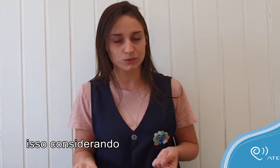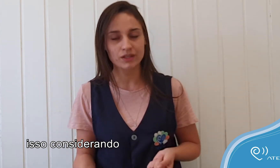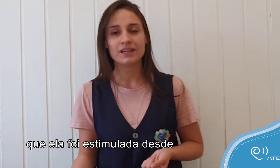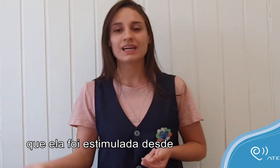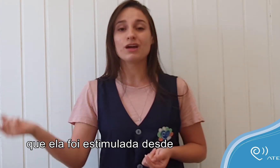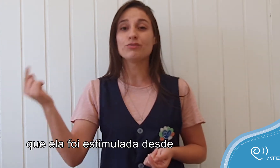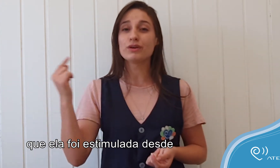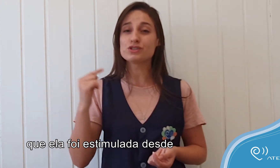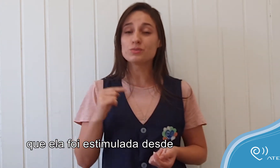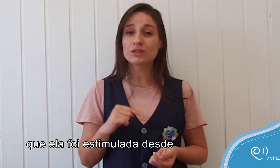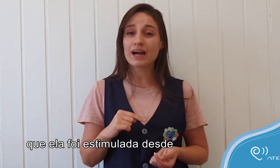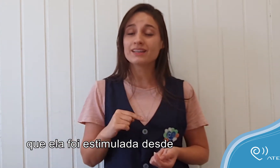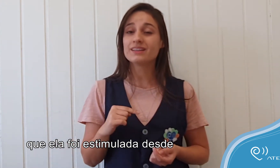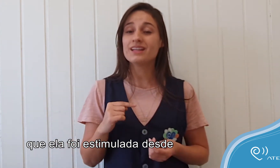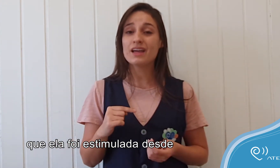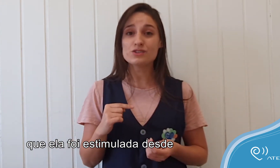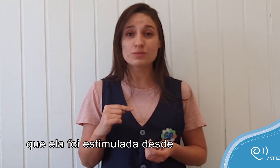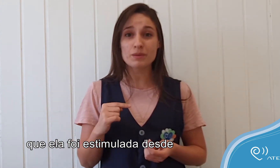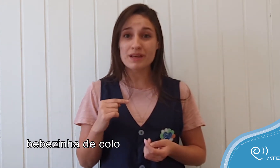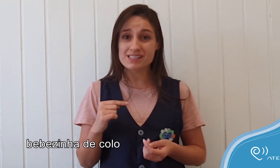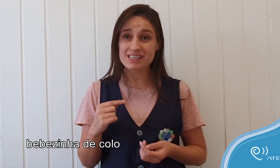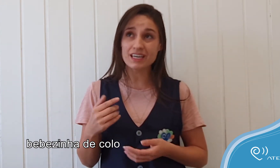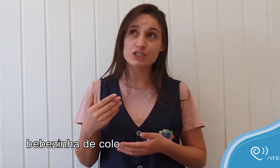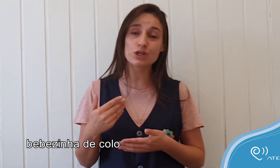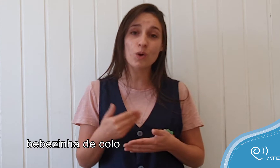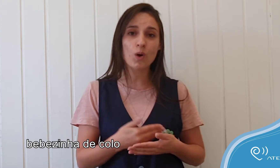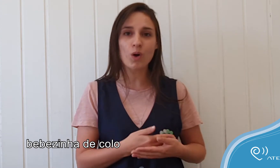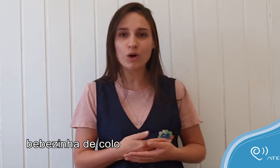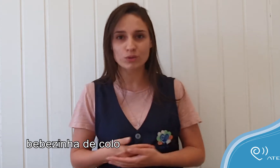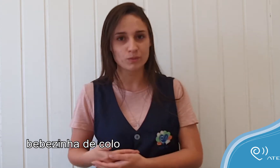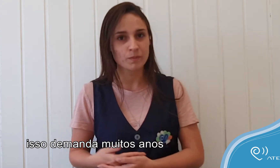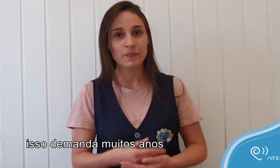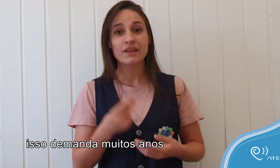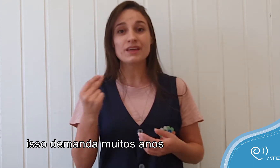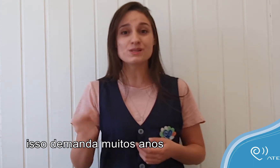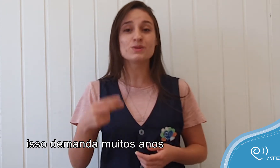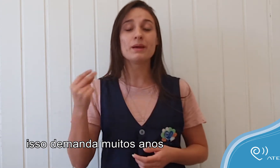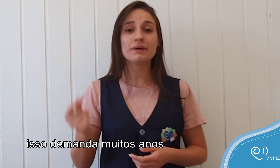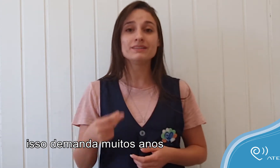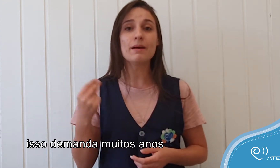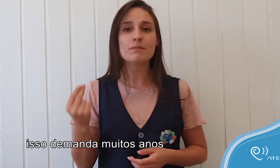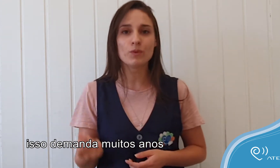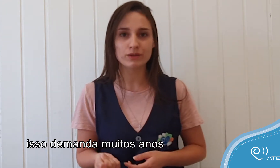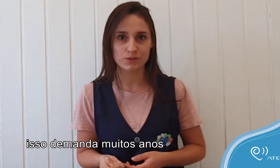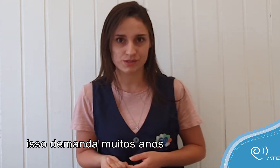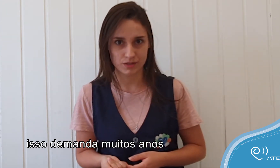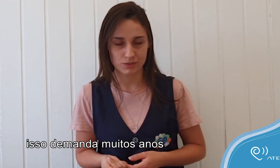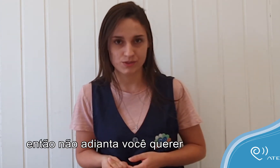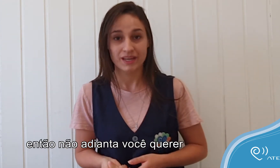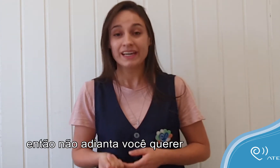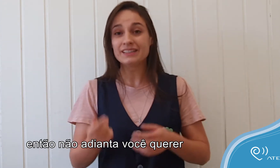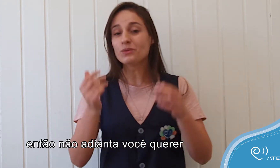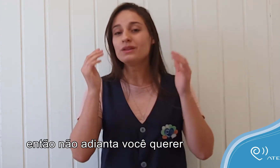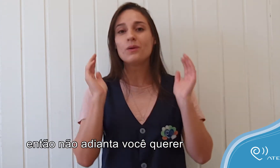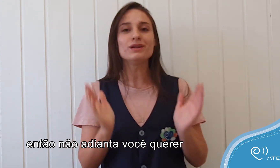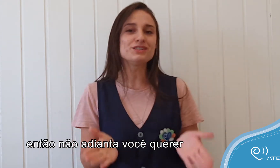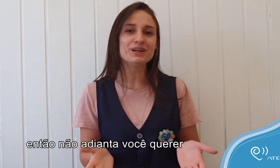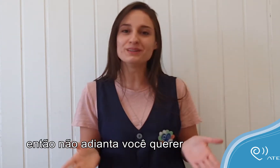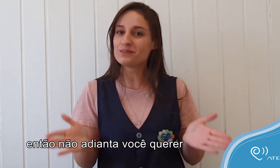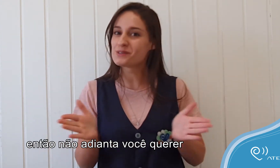que ela foi estimulada desde bebezinha de colo. Isso demanda muitos anos. Então não adianta você